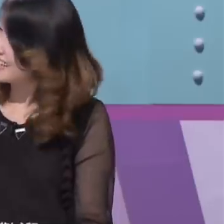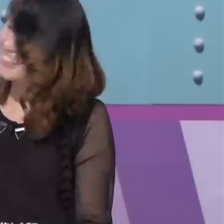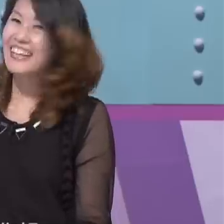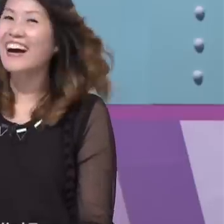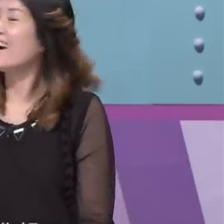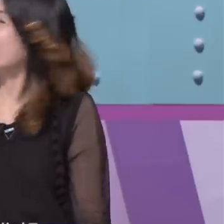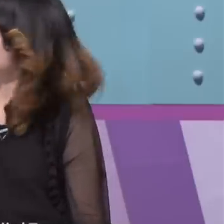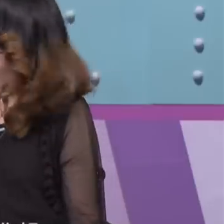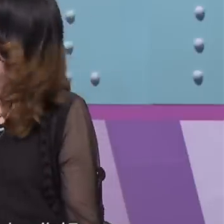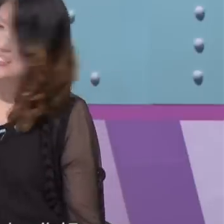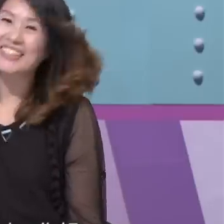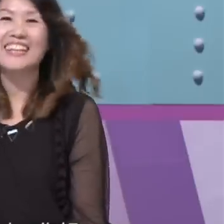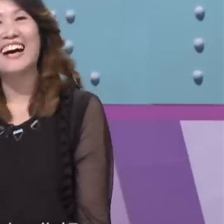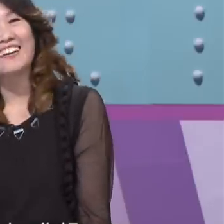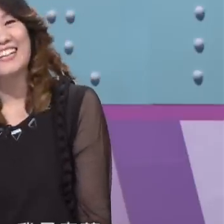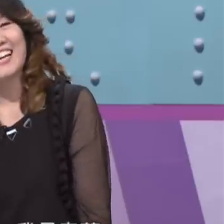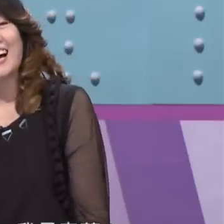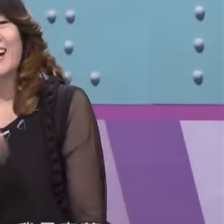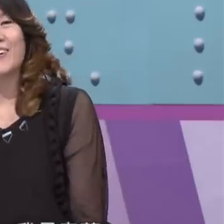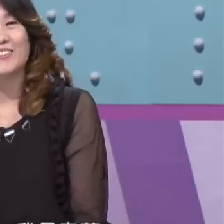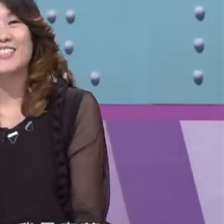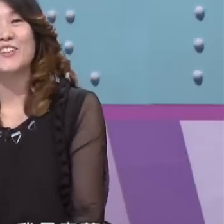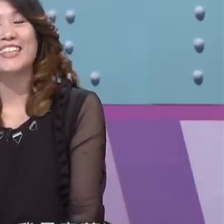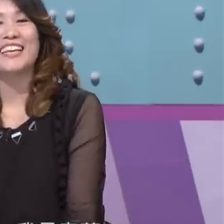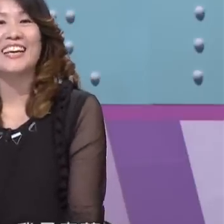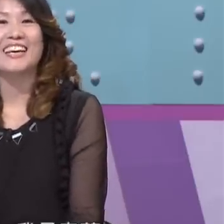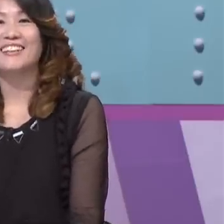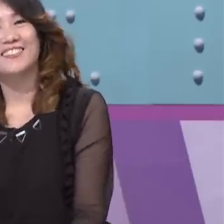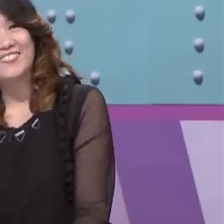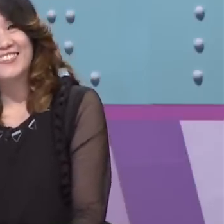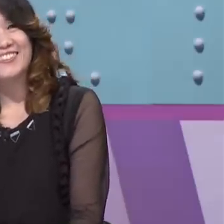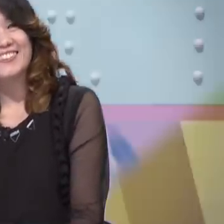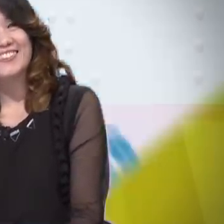你好，我们主持人你好，大家好，我是春叶。